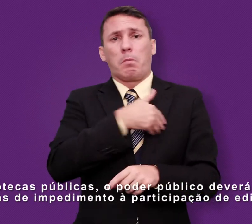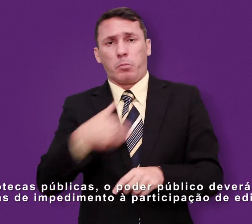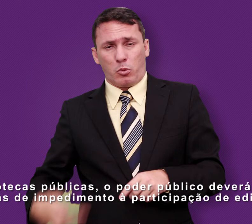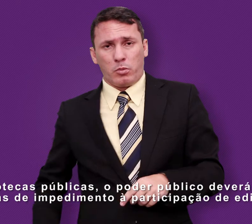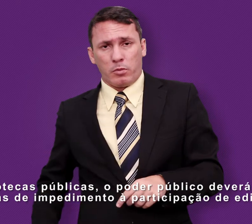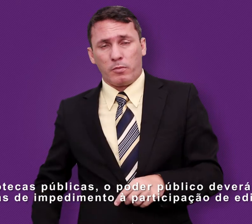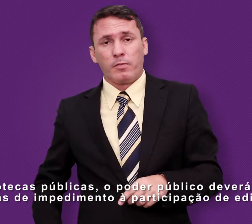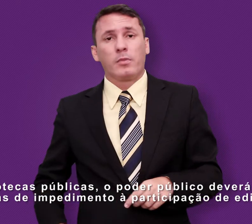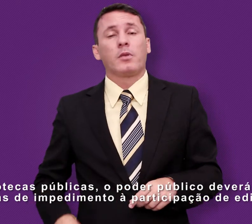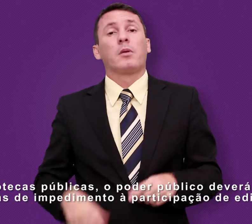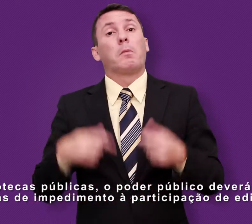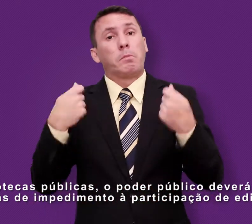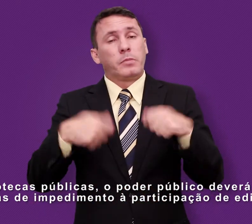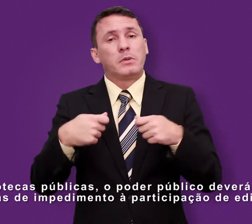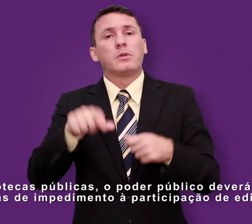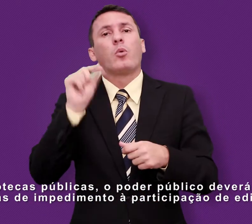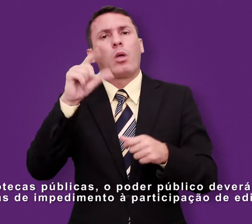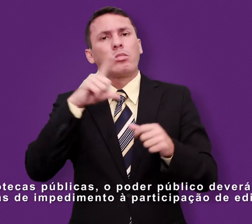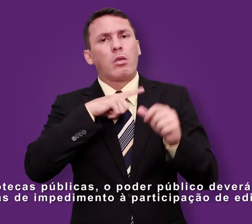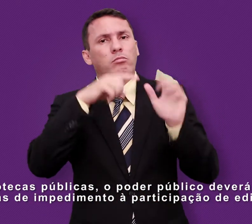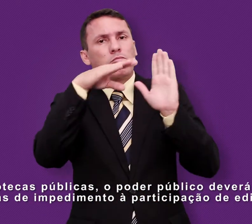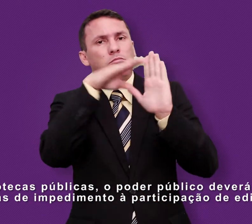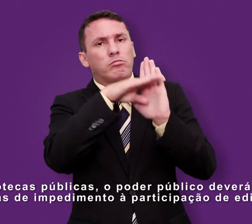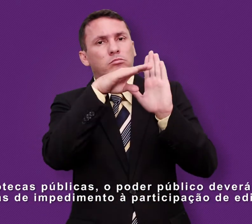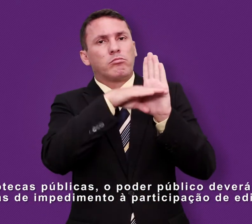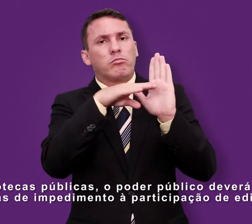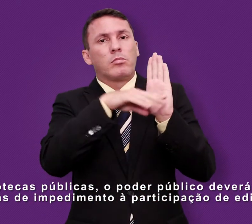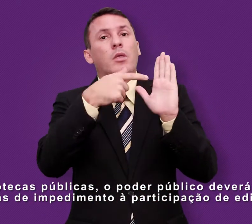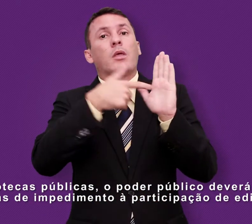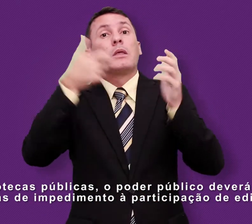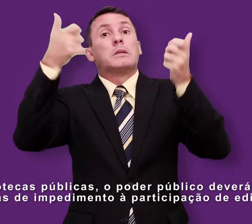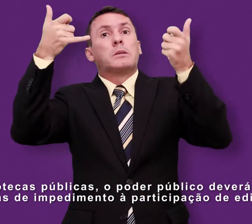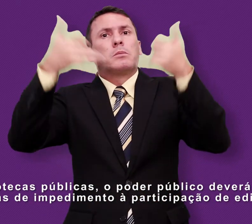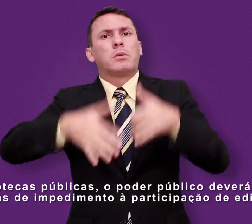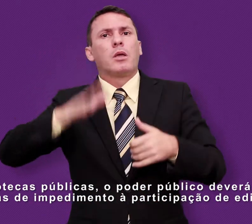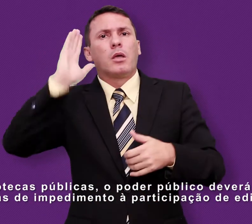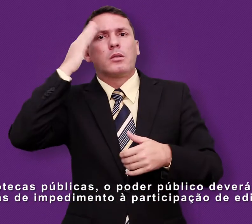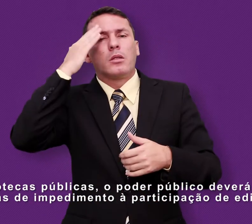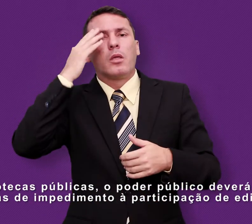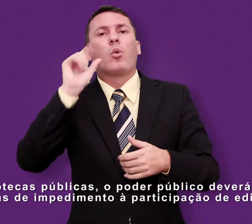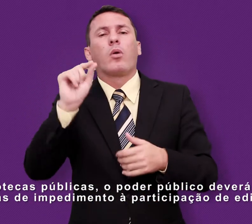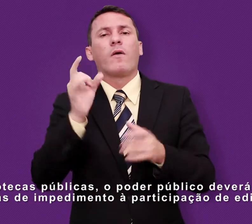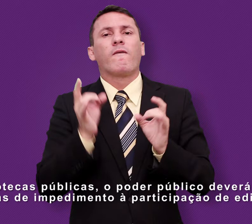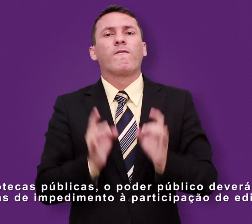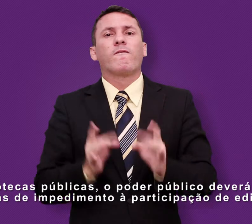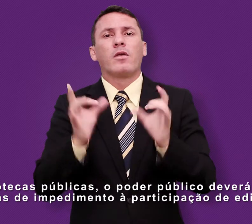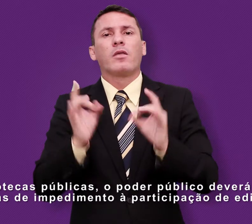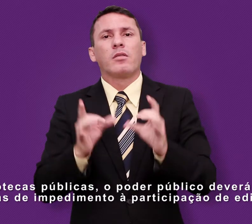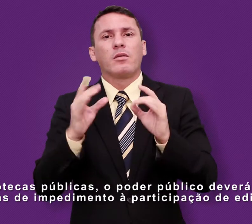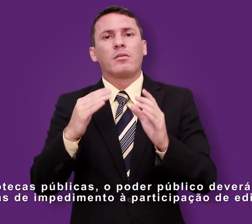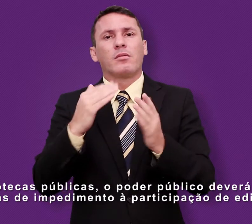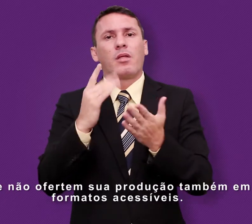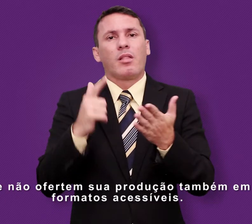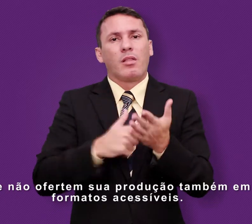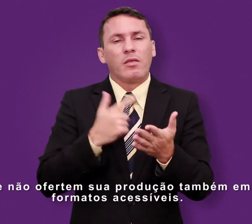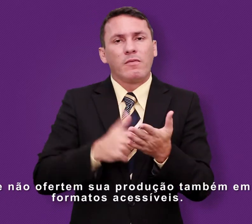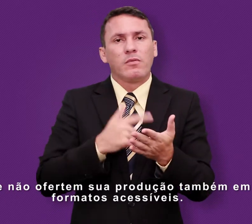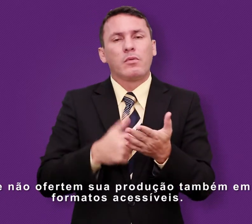bibliotecas públicas, o poder público deverá adotar cláusulas de impedimento à participação de editoras que não ofertem